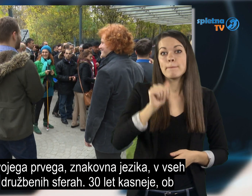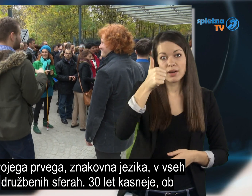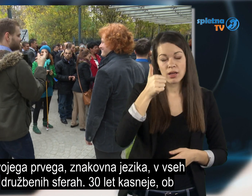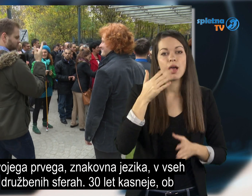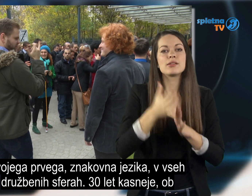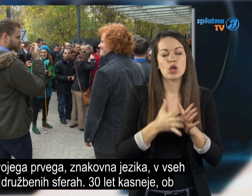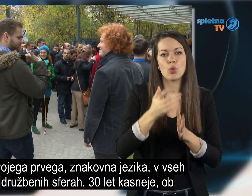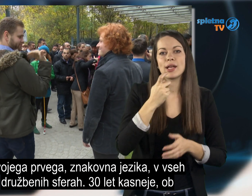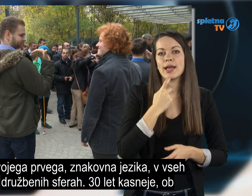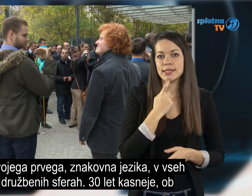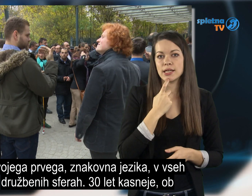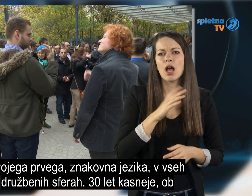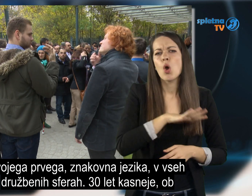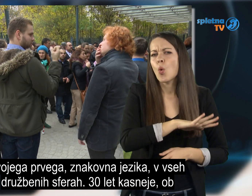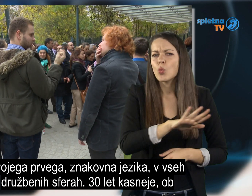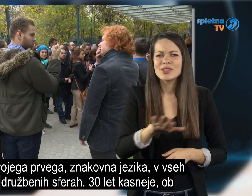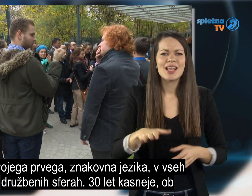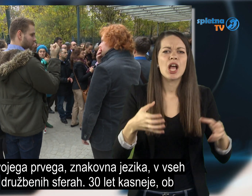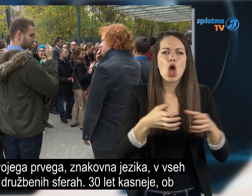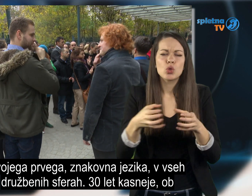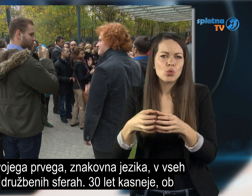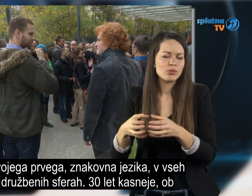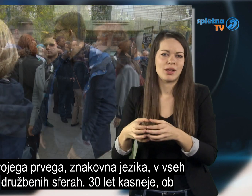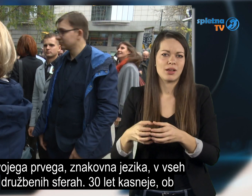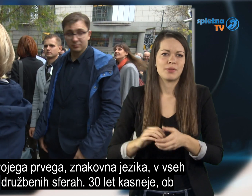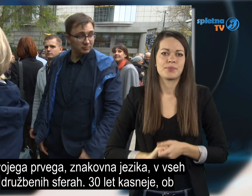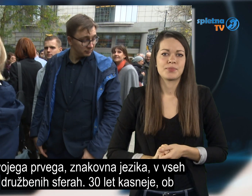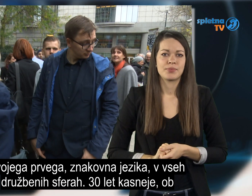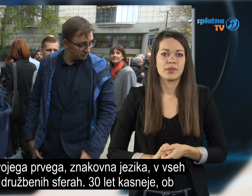prvega znakovnega jezika v vseh družbenih sferah.